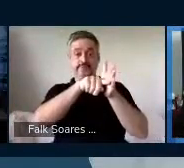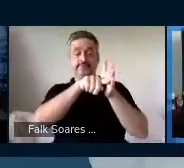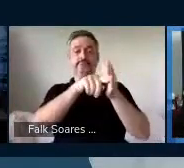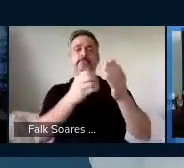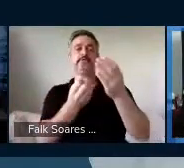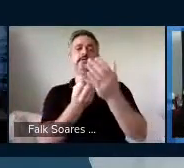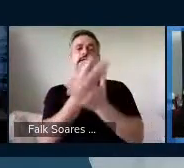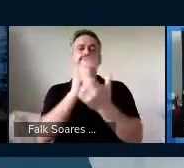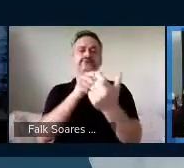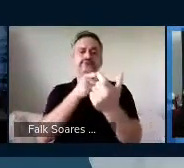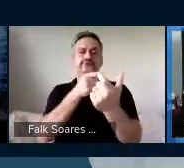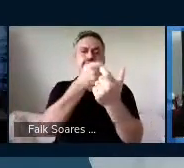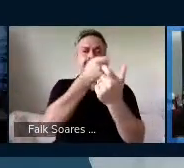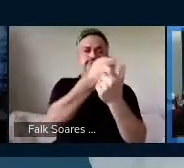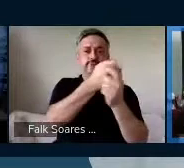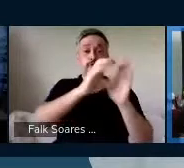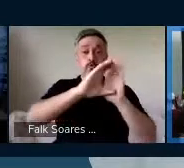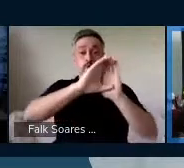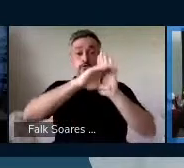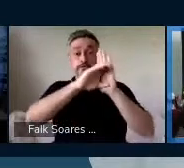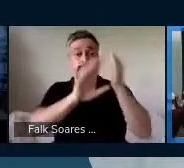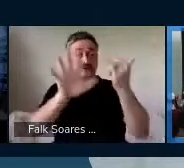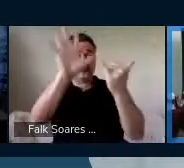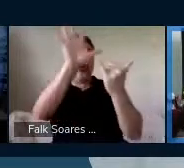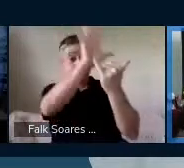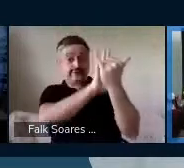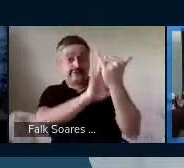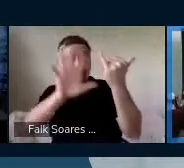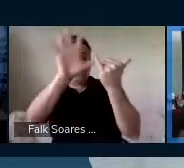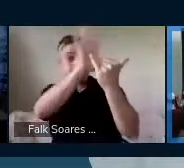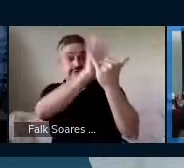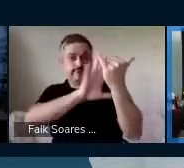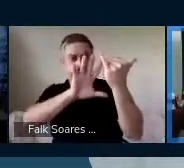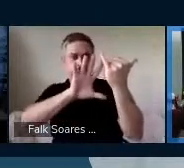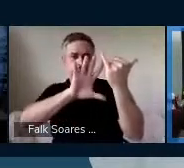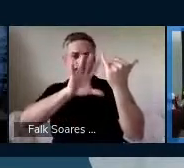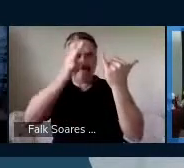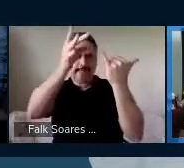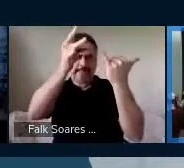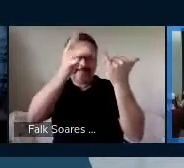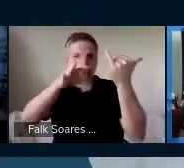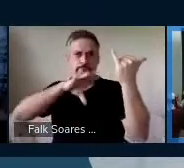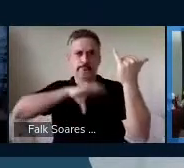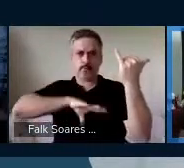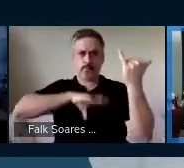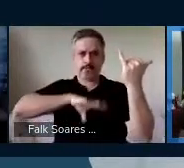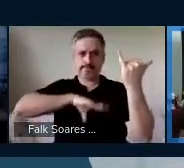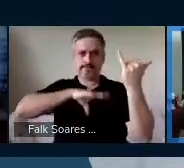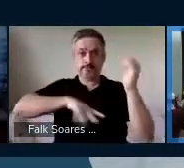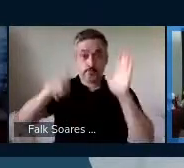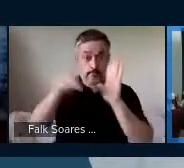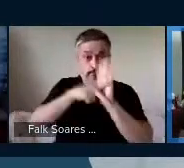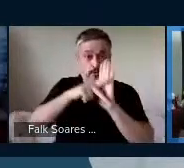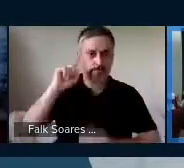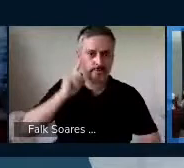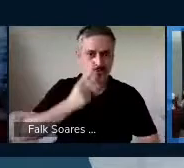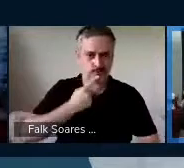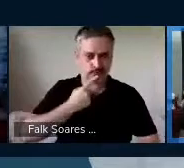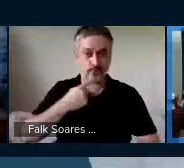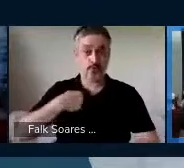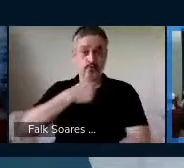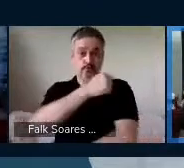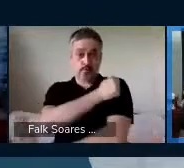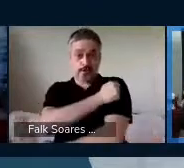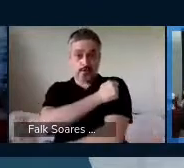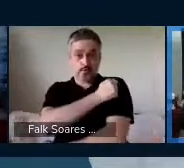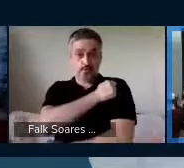percebi depois que foi enviado. Então, partimos então para o tema, é criação de sinais-termo, o conceito